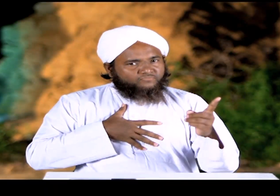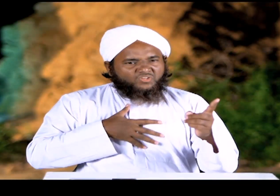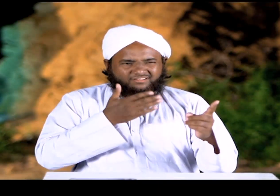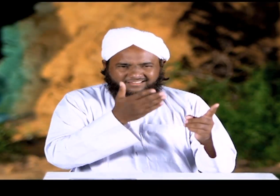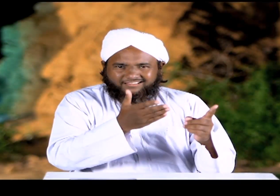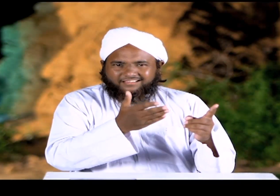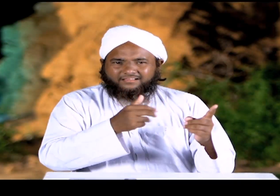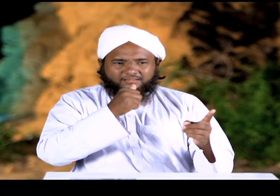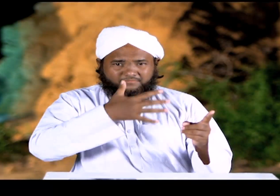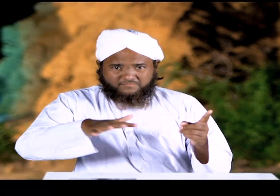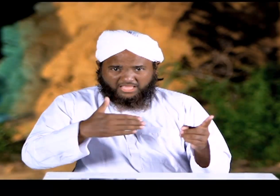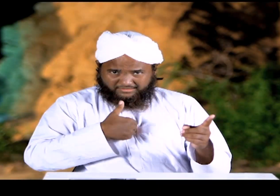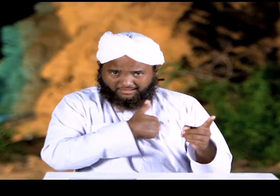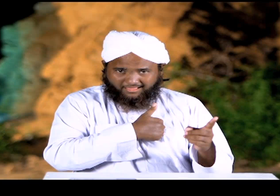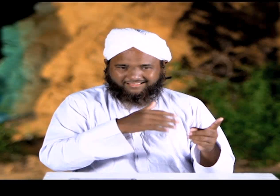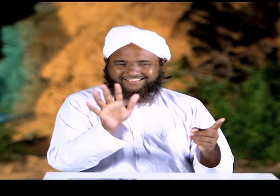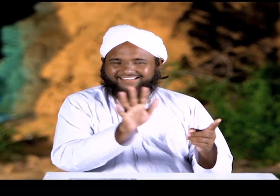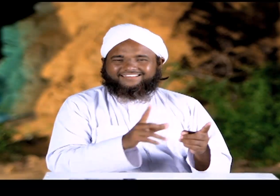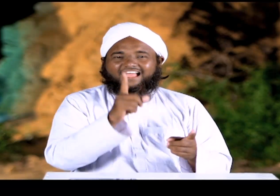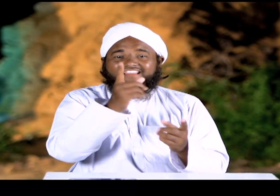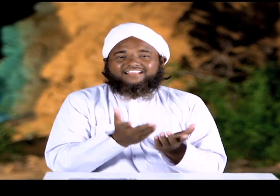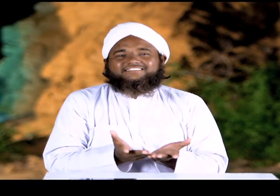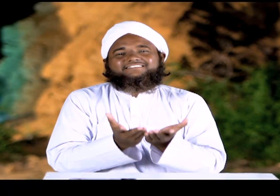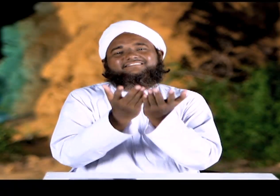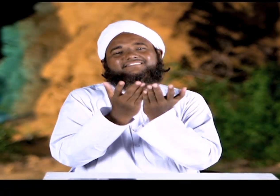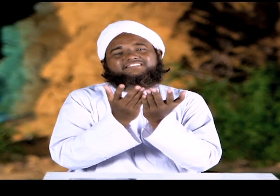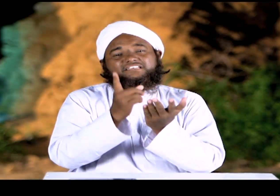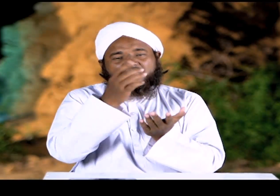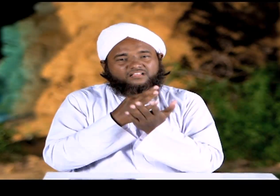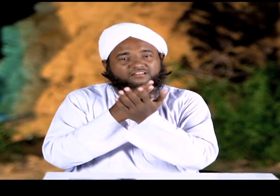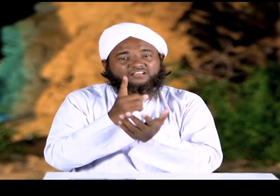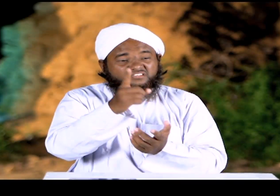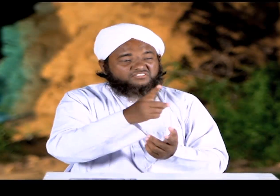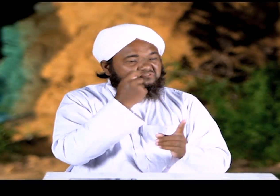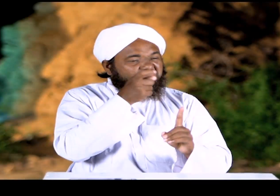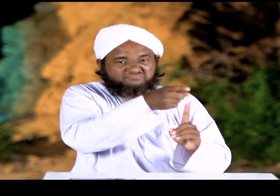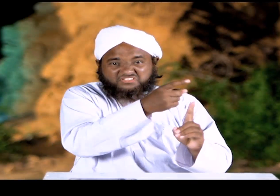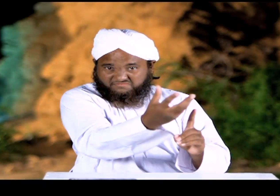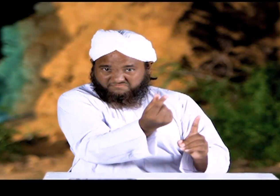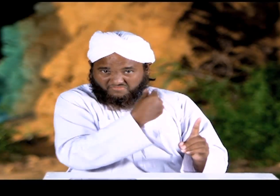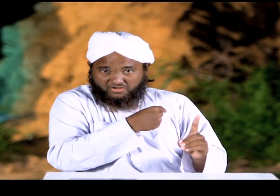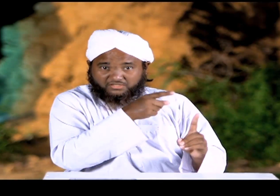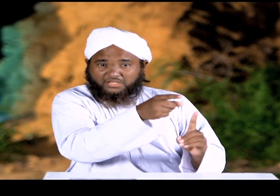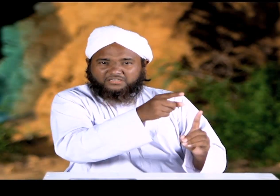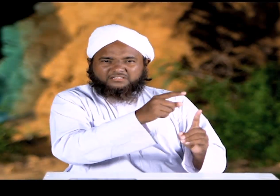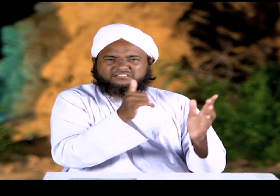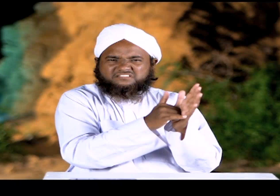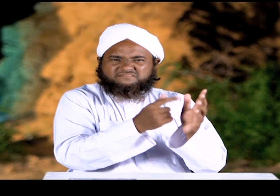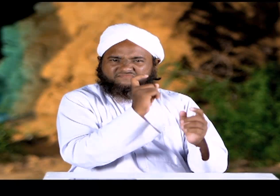نے بارگاہ رب الانام میں عرض کی، یا رب اس کو پیاسا مار۔ امام علی مقام رضی